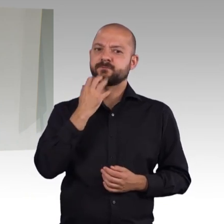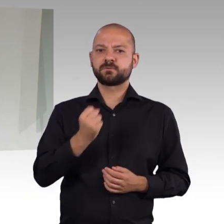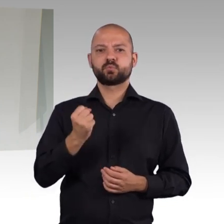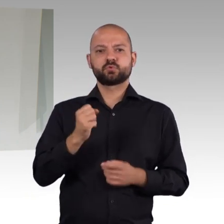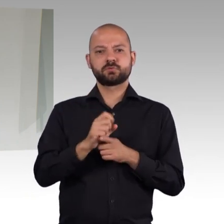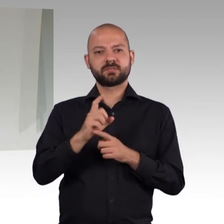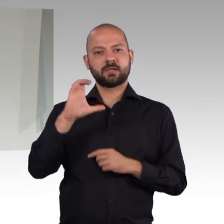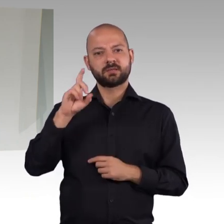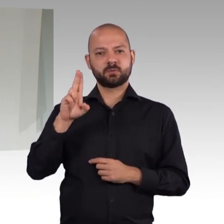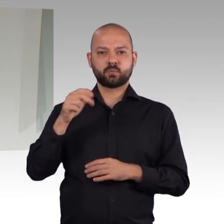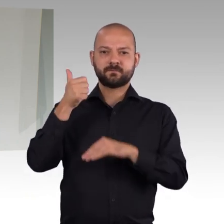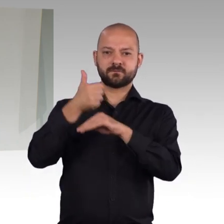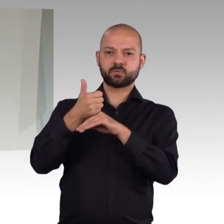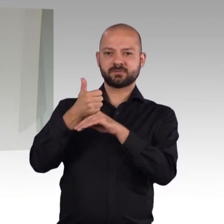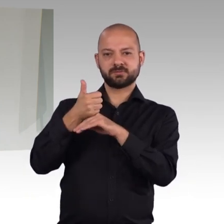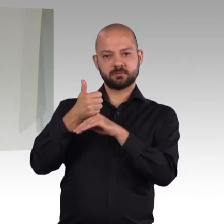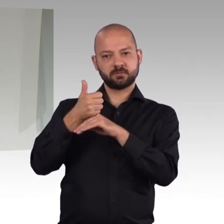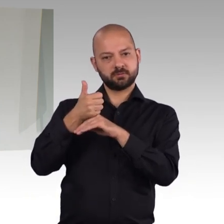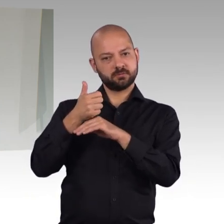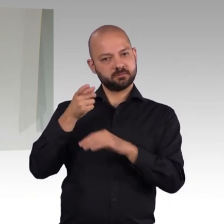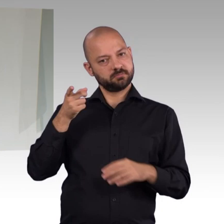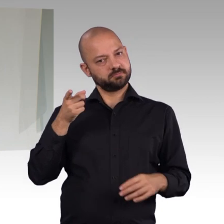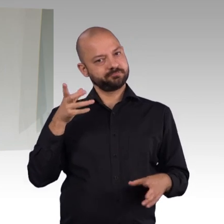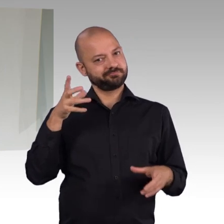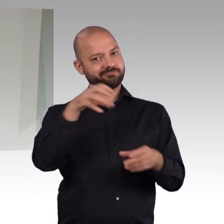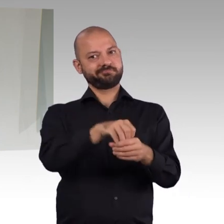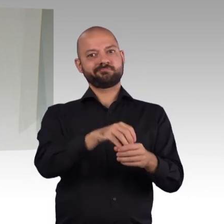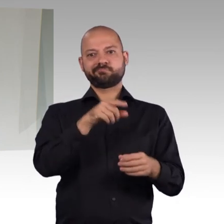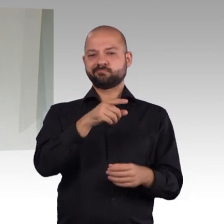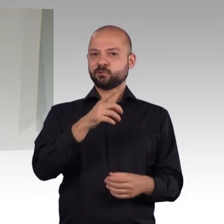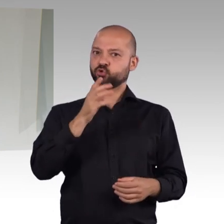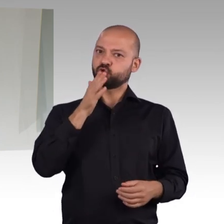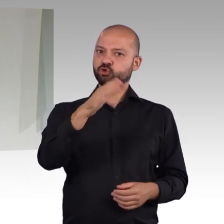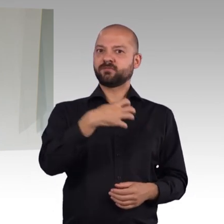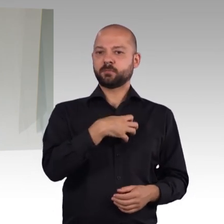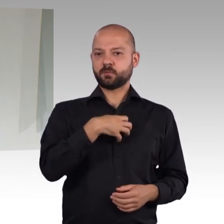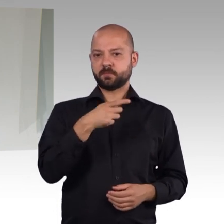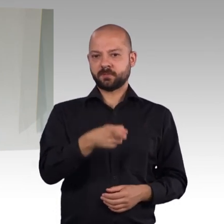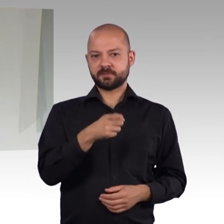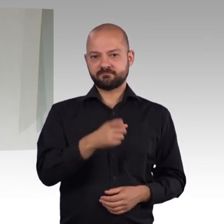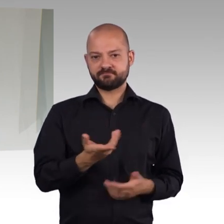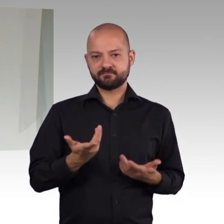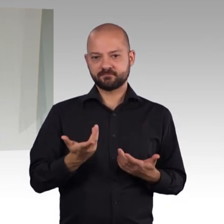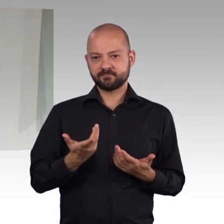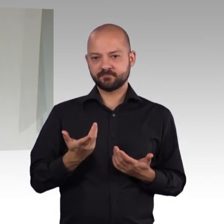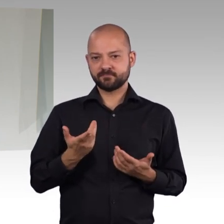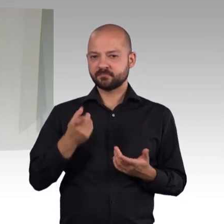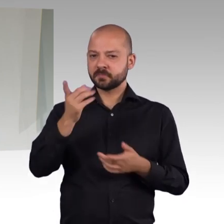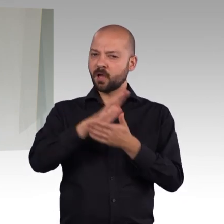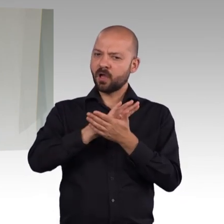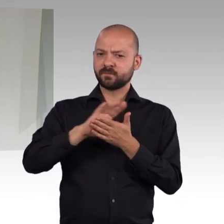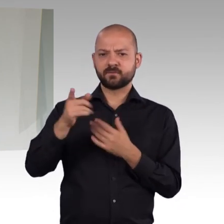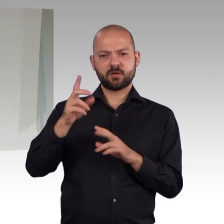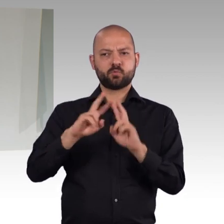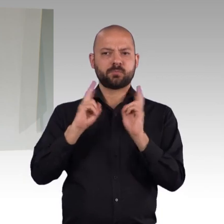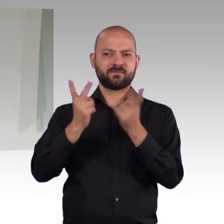Das ist doch aktuell die Zukunftsfrage. Oder wenn das ein SPD-Ressort ist, hätten Sie doch vielleicht das Ressort Wirtschaft und Energie als die